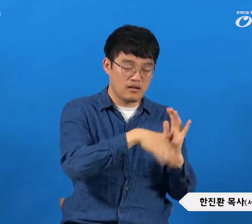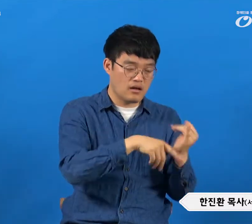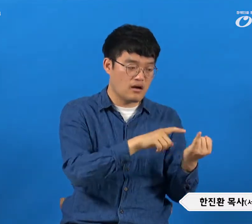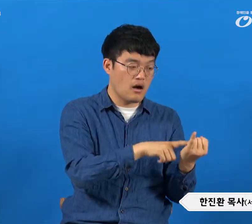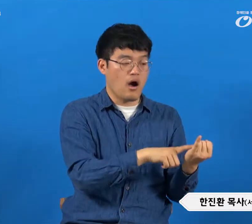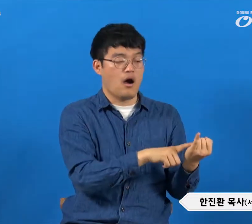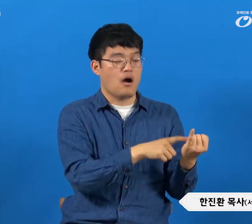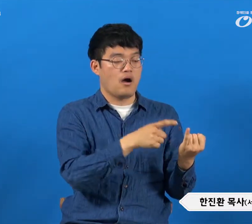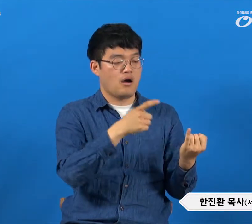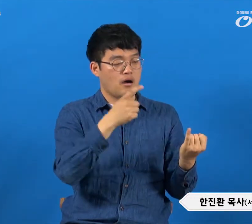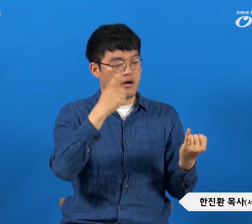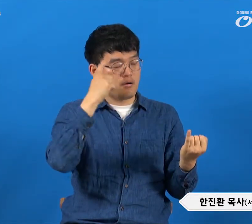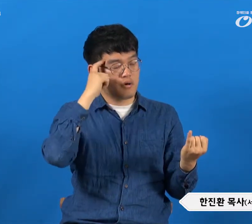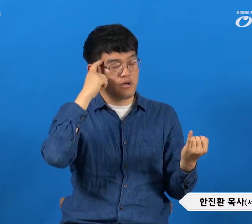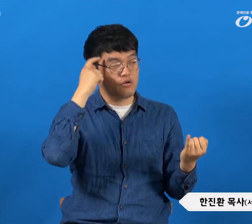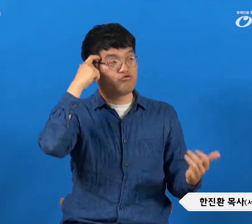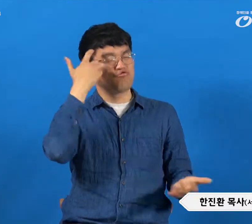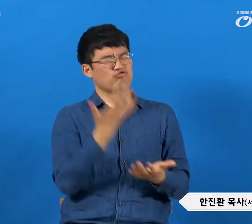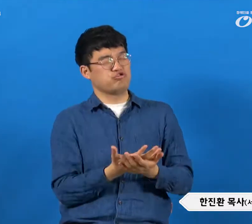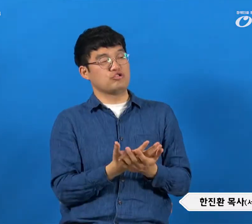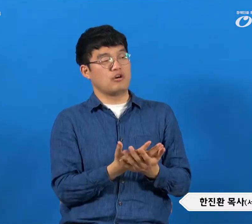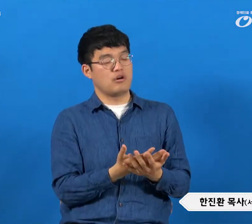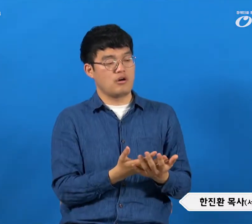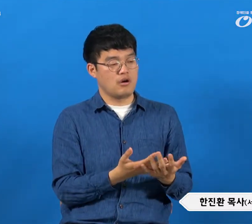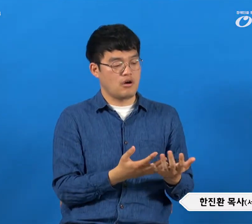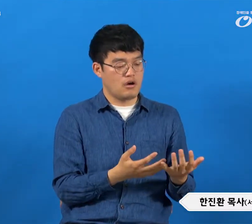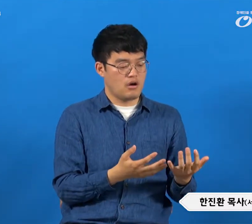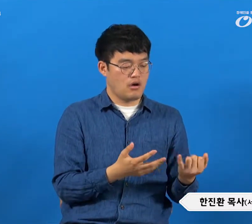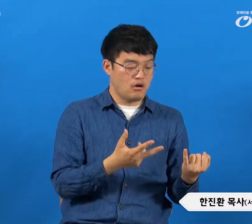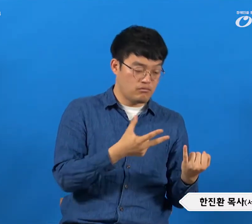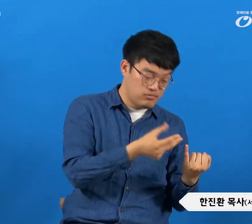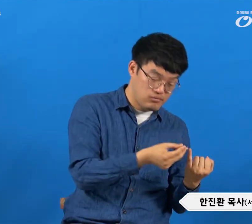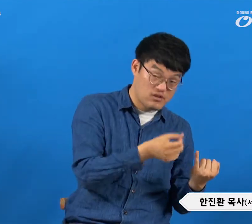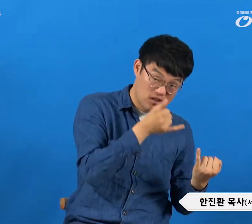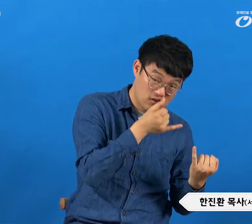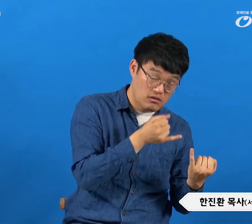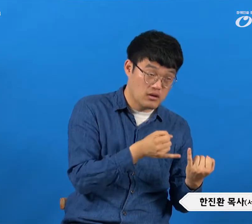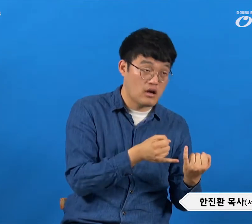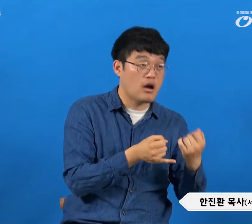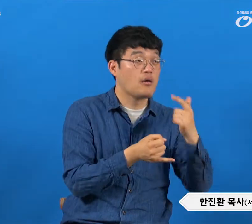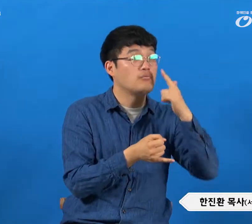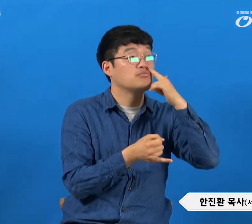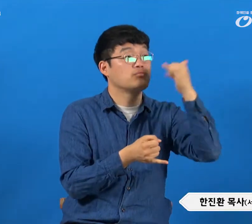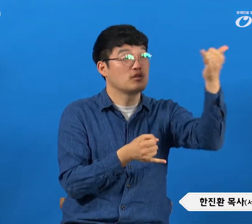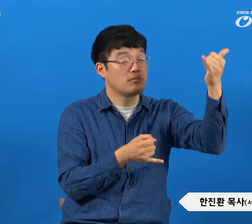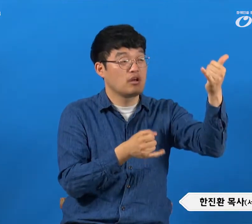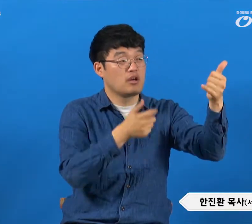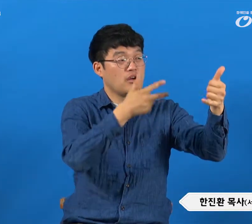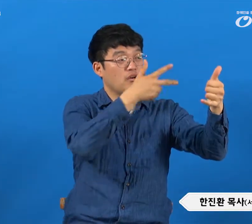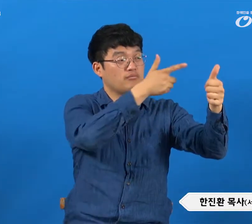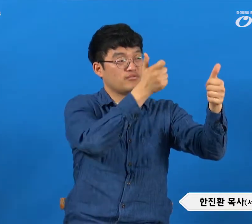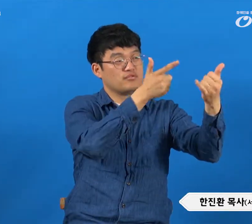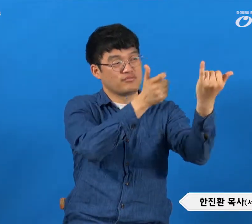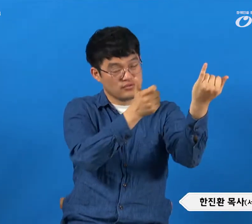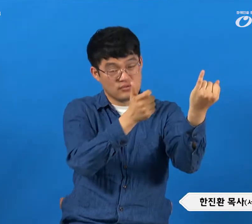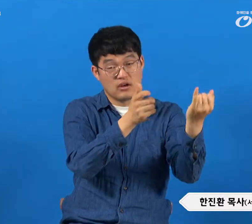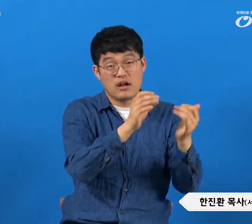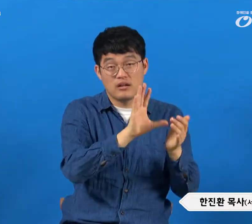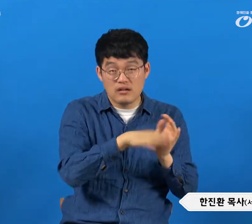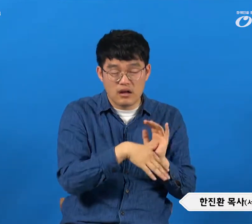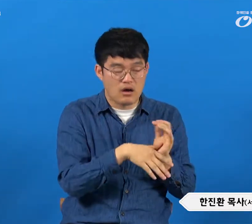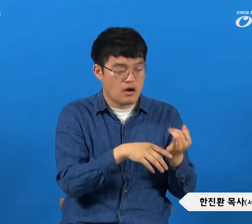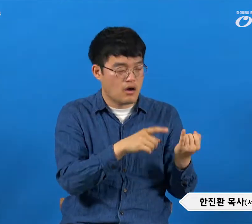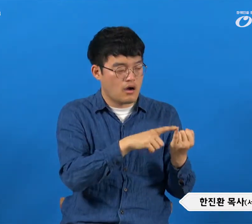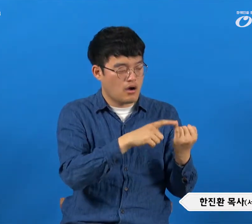심했을까. 사춘기 어린 나이에 한 사람도 아니고 두 사람이 총에 맞아 비명에 갈 때에 얼마나